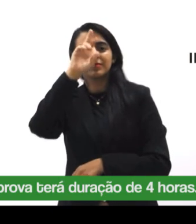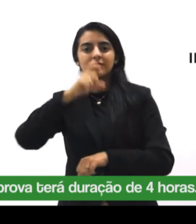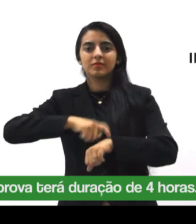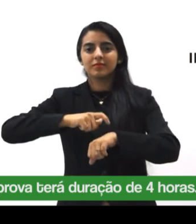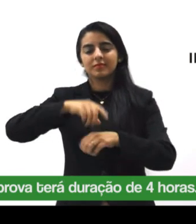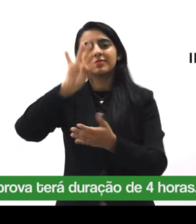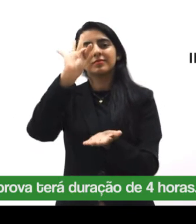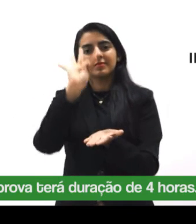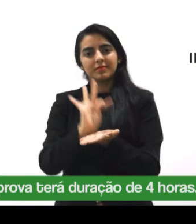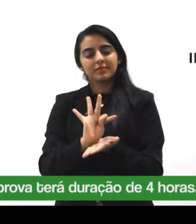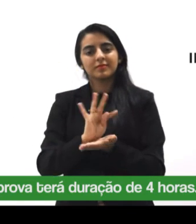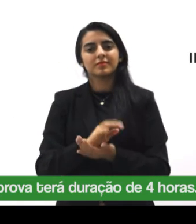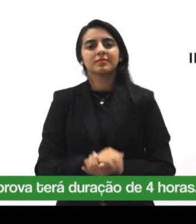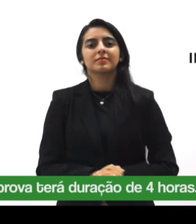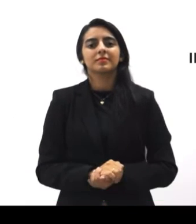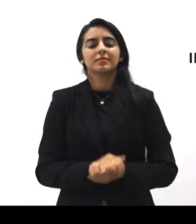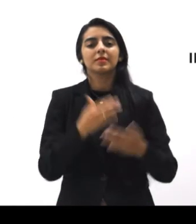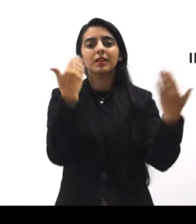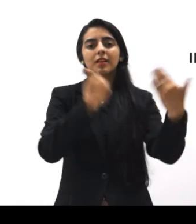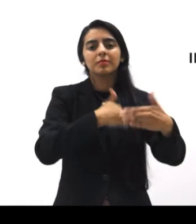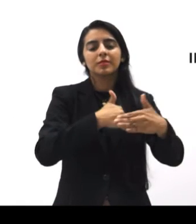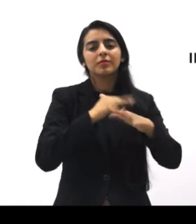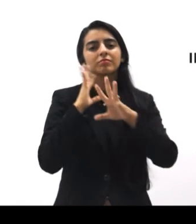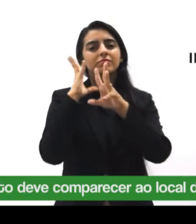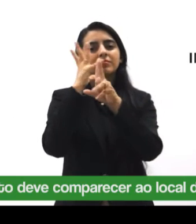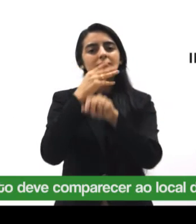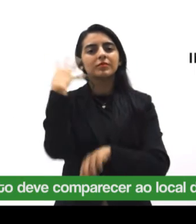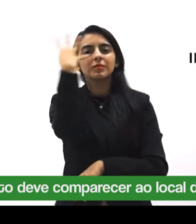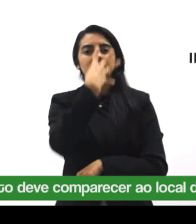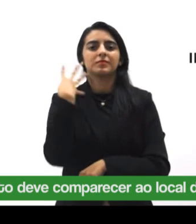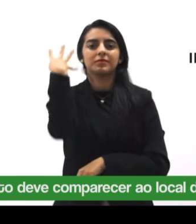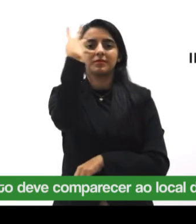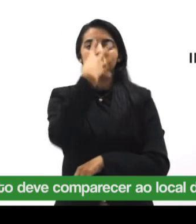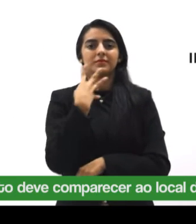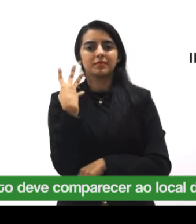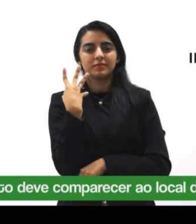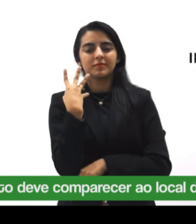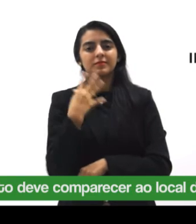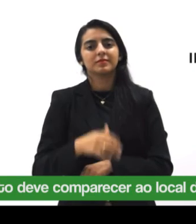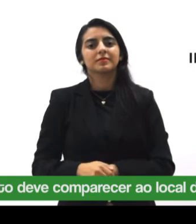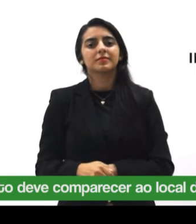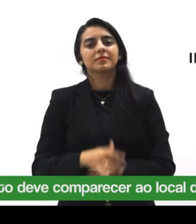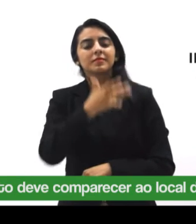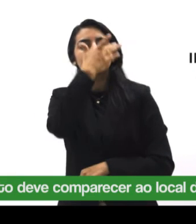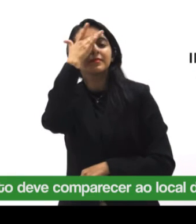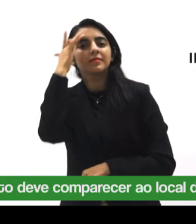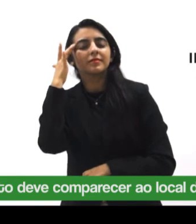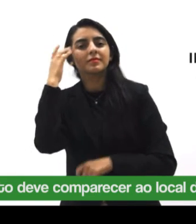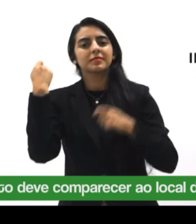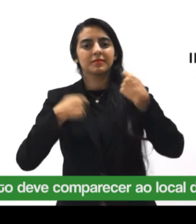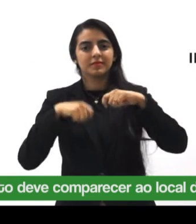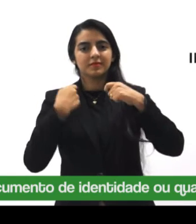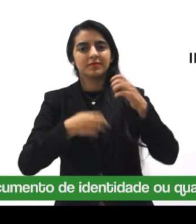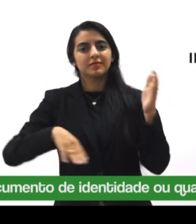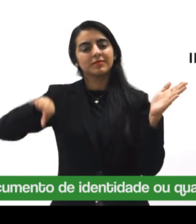duração de 4 horas. O candidato deve comparecer ao local de prova com